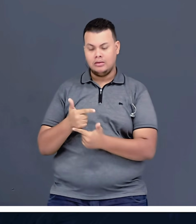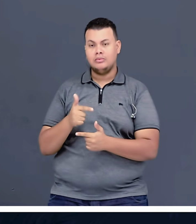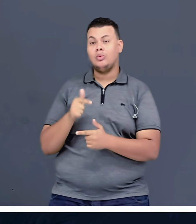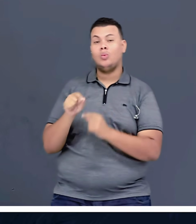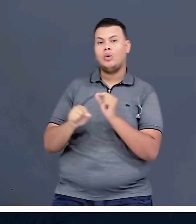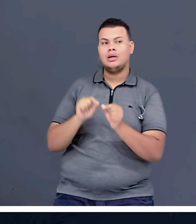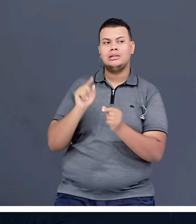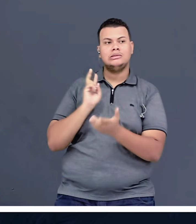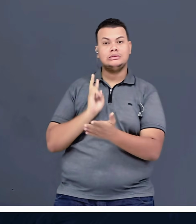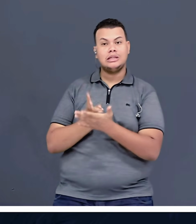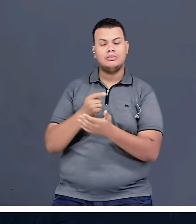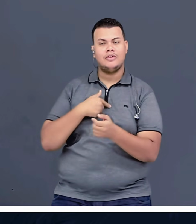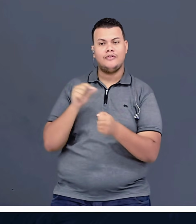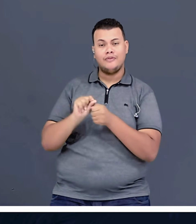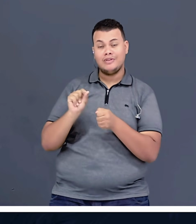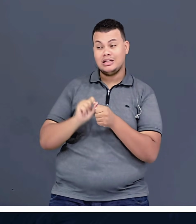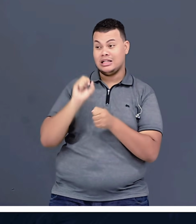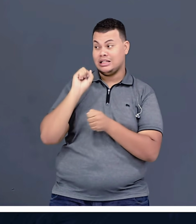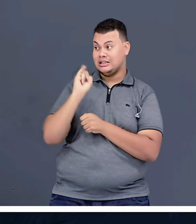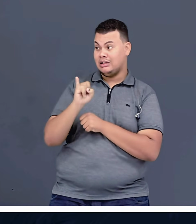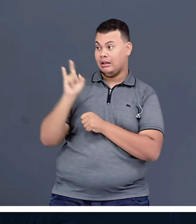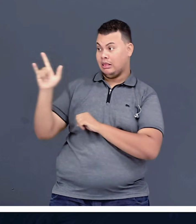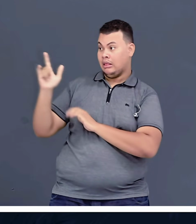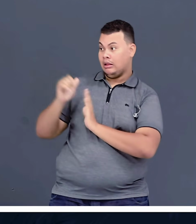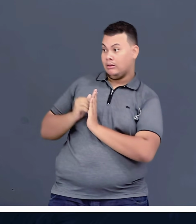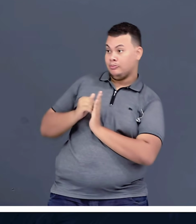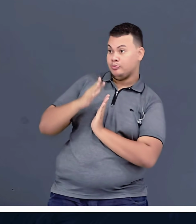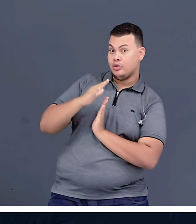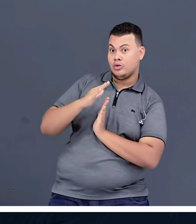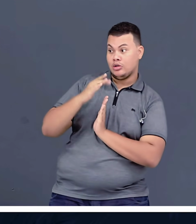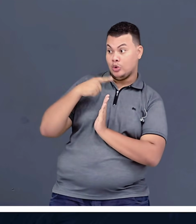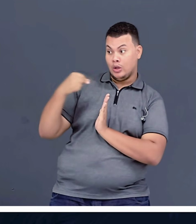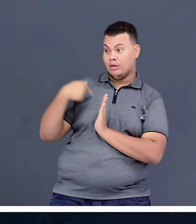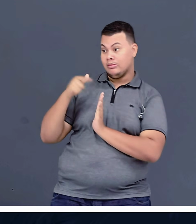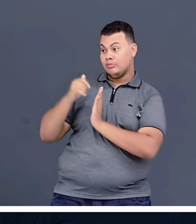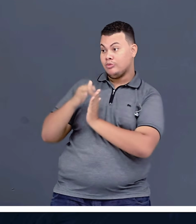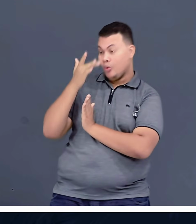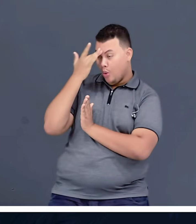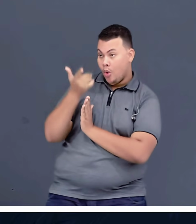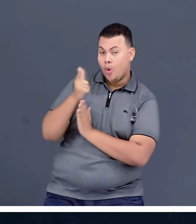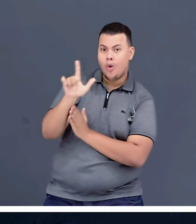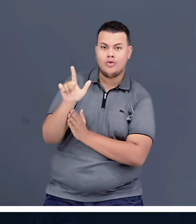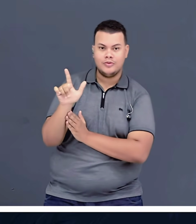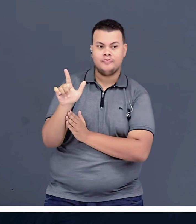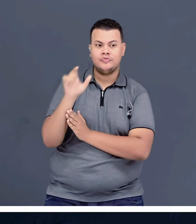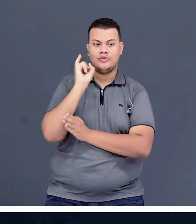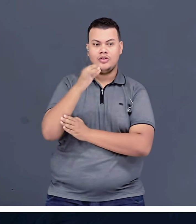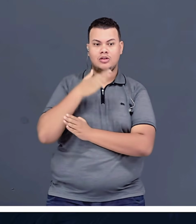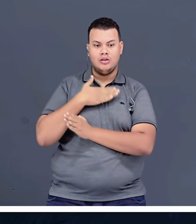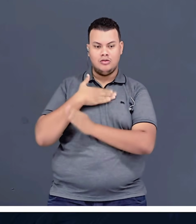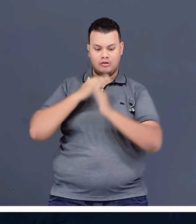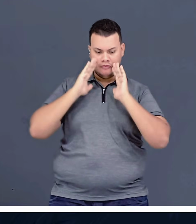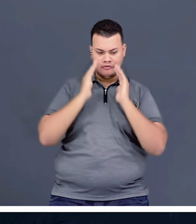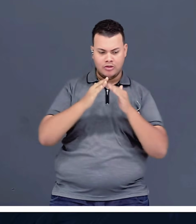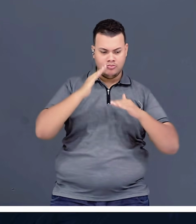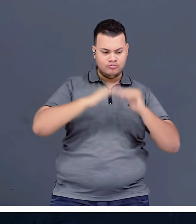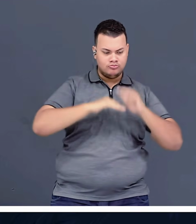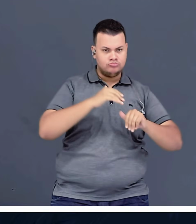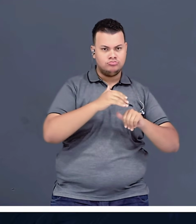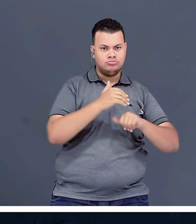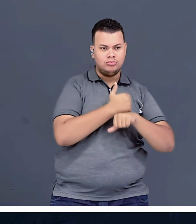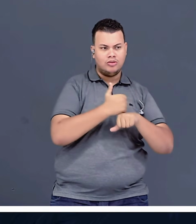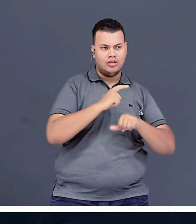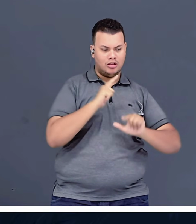para quê? Para na hora da demissão o patrão não lhe escolher outro. Então, ao invés da pessoa olhar para a sua vida profissional, a